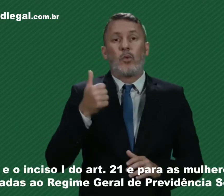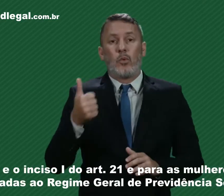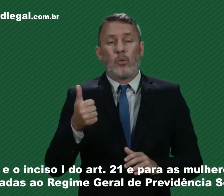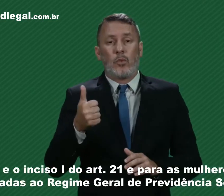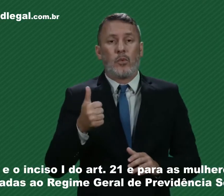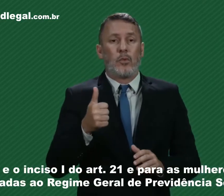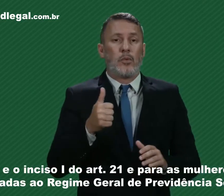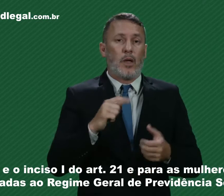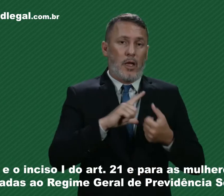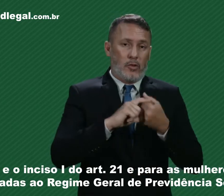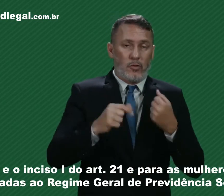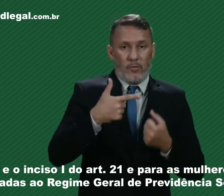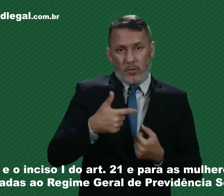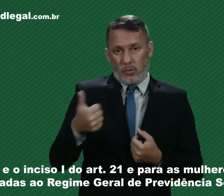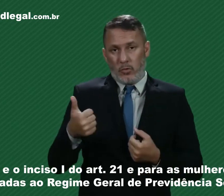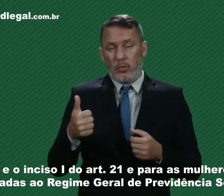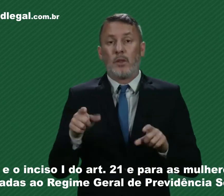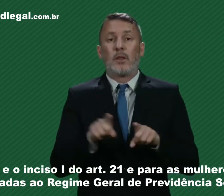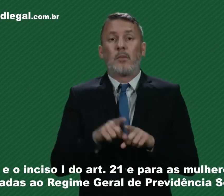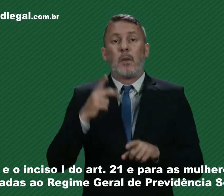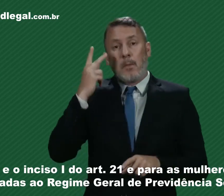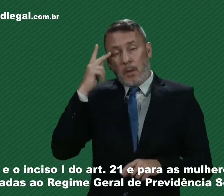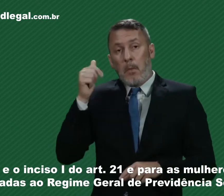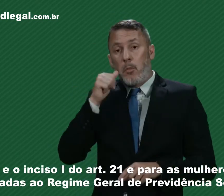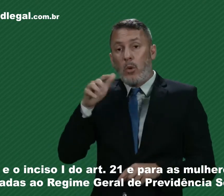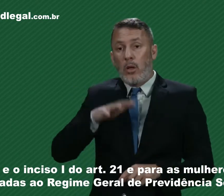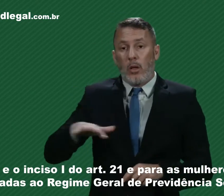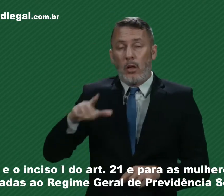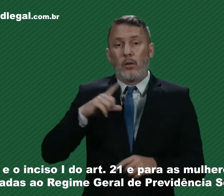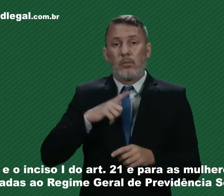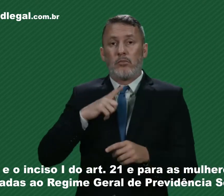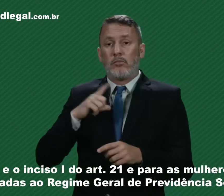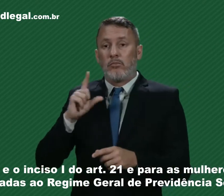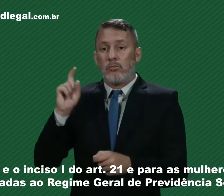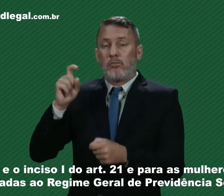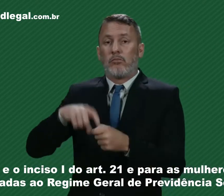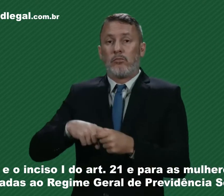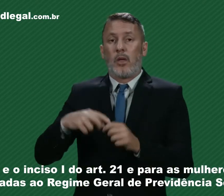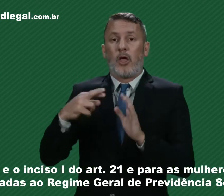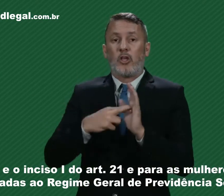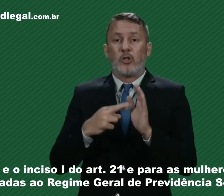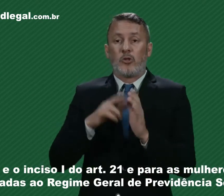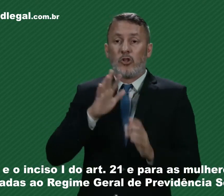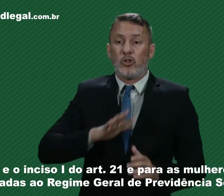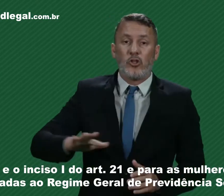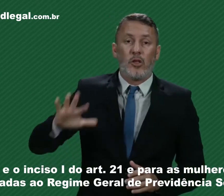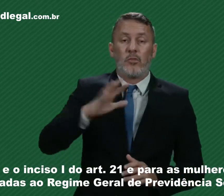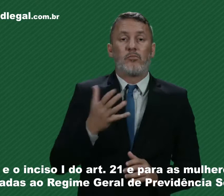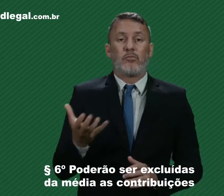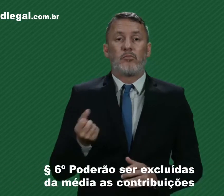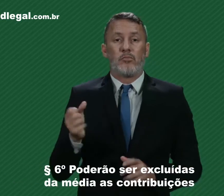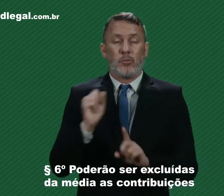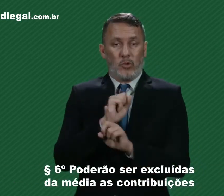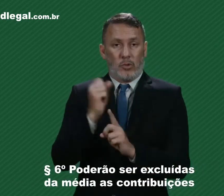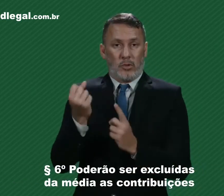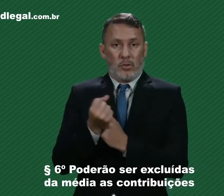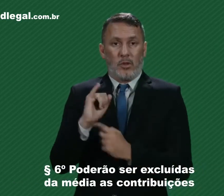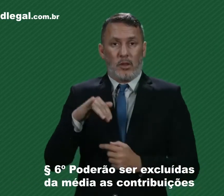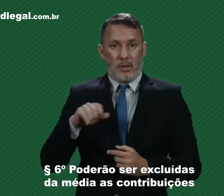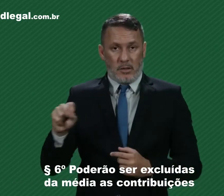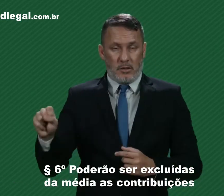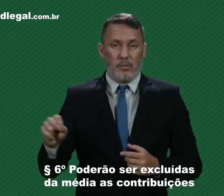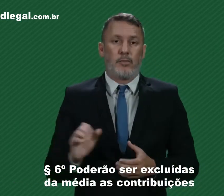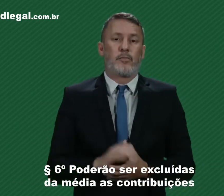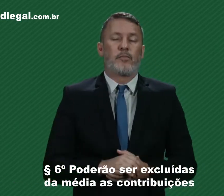inciso 1 do artigo 21 e para as mulheres filiadas ao regime geral de previdência social. Parágrafo